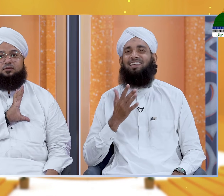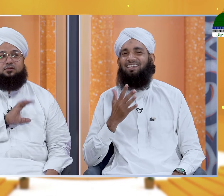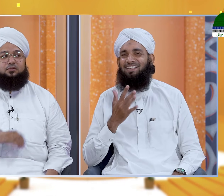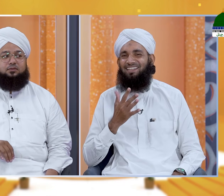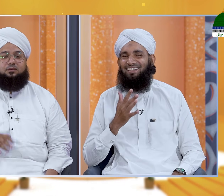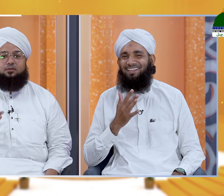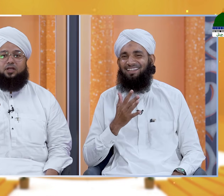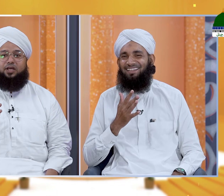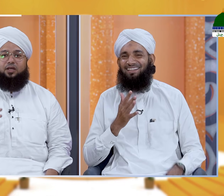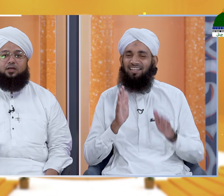نہیں